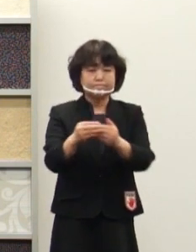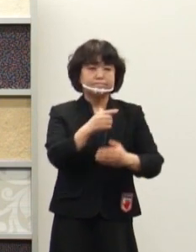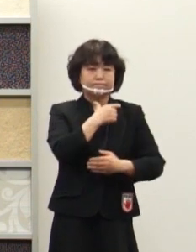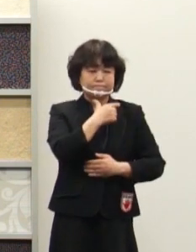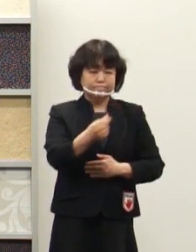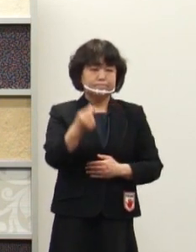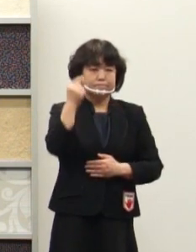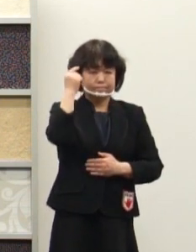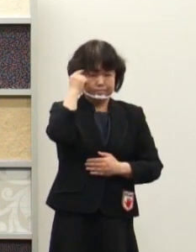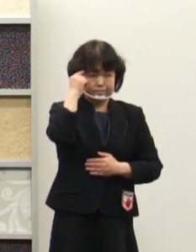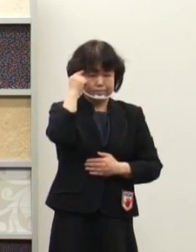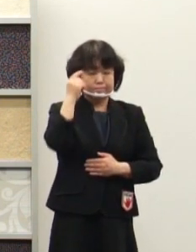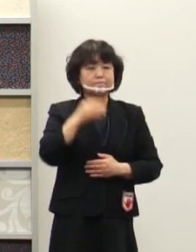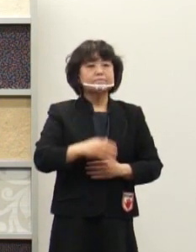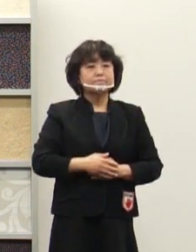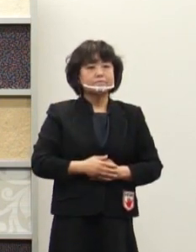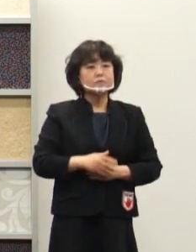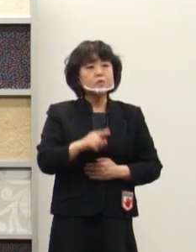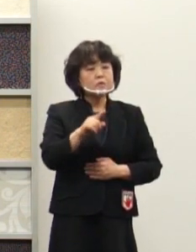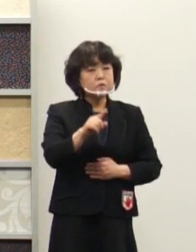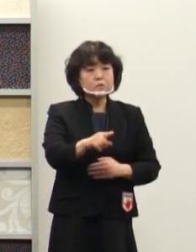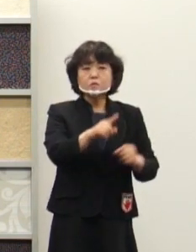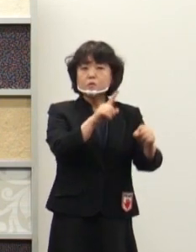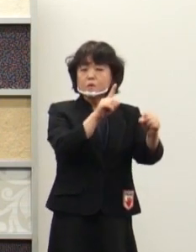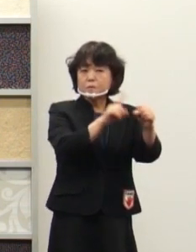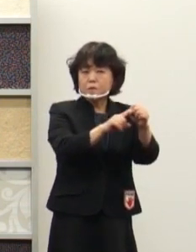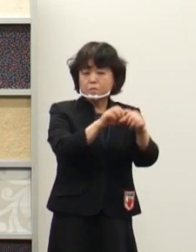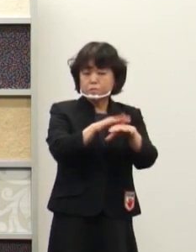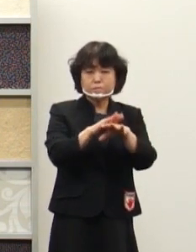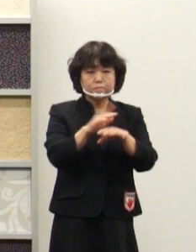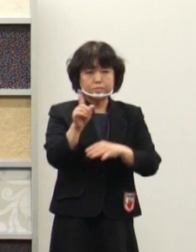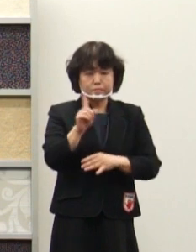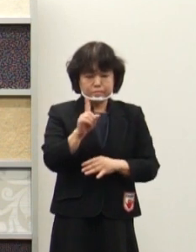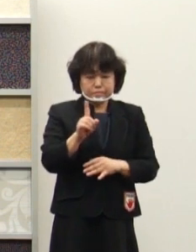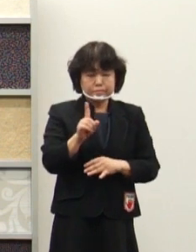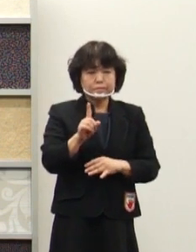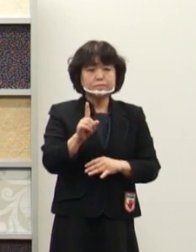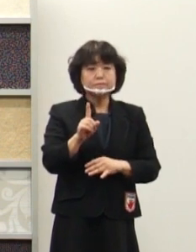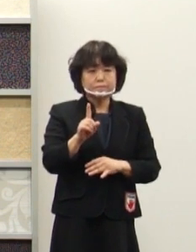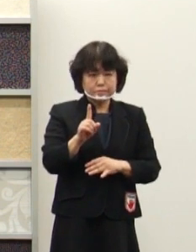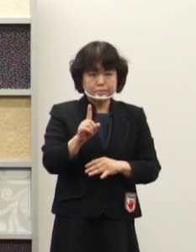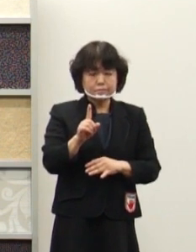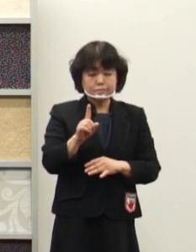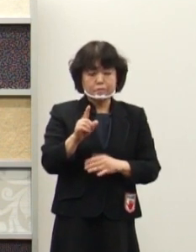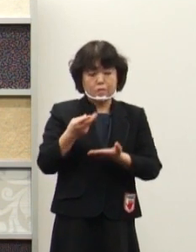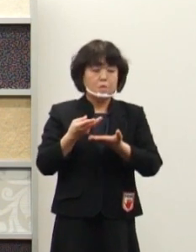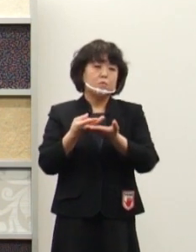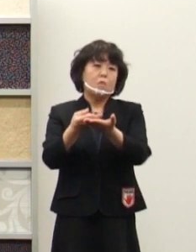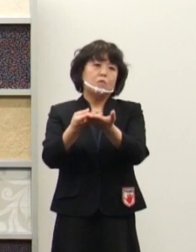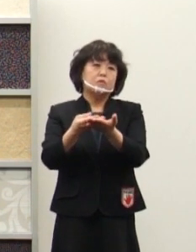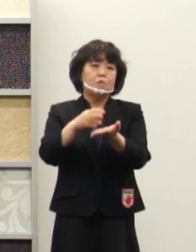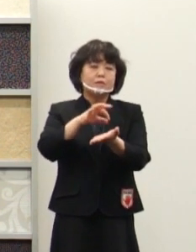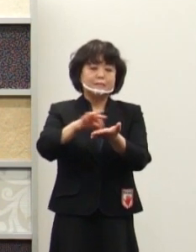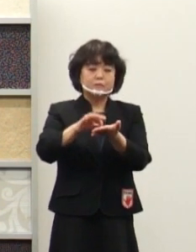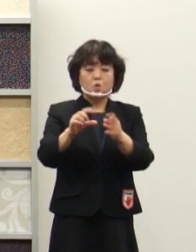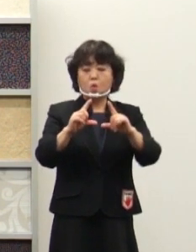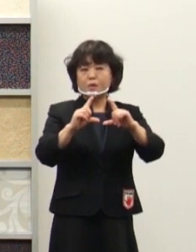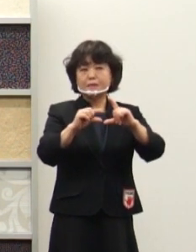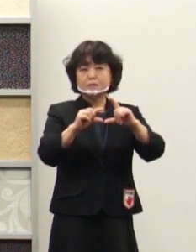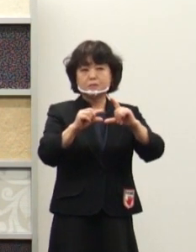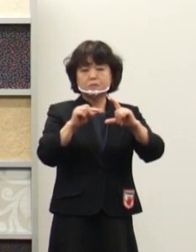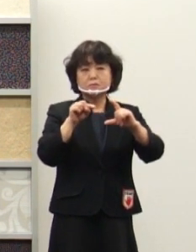ではありますが、そのためにはですね、病床使用率ですけれども、これ